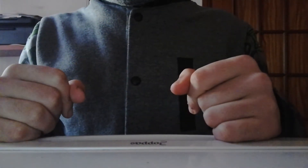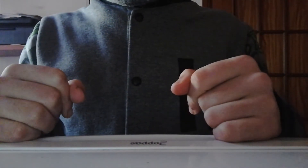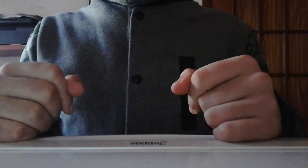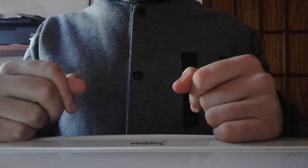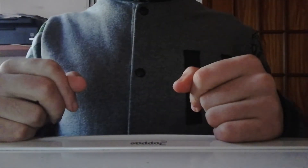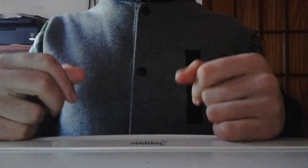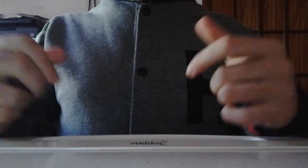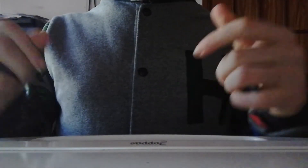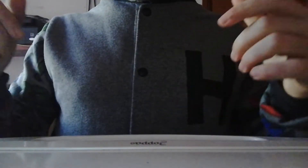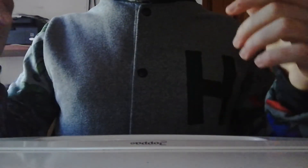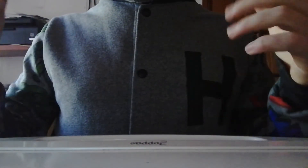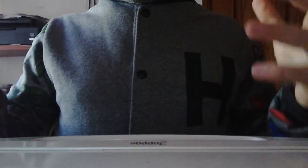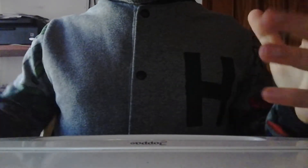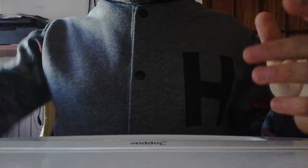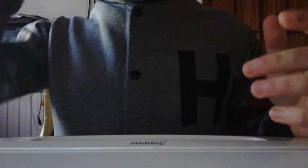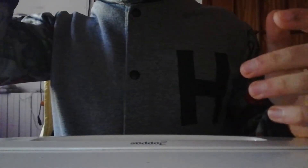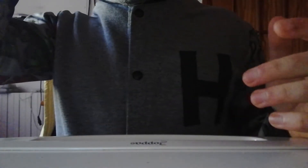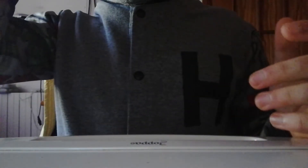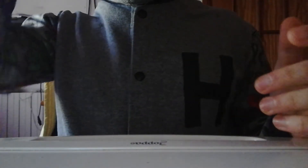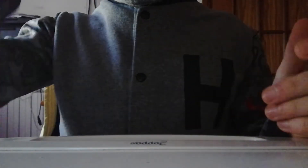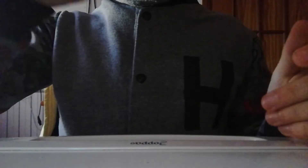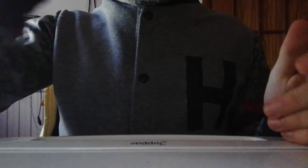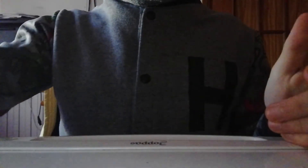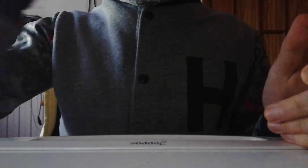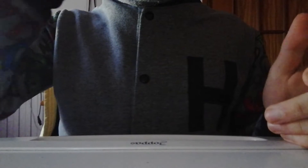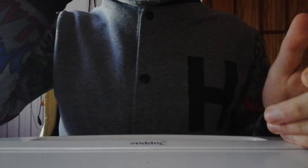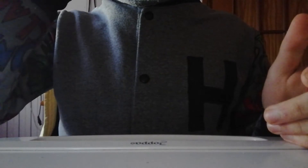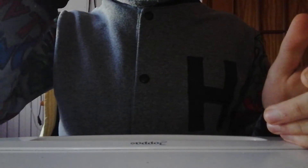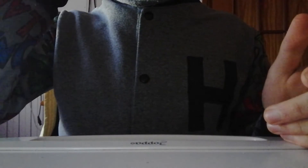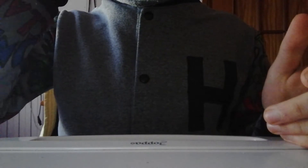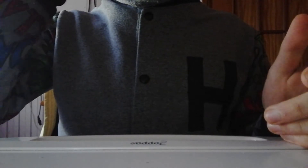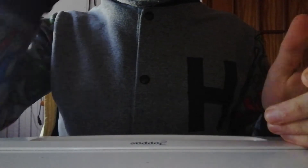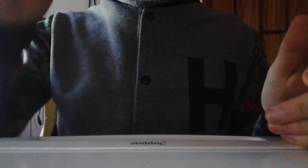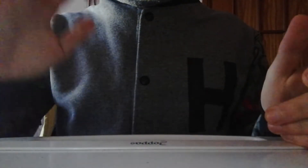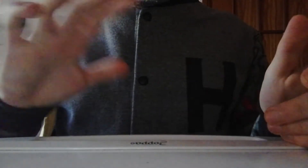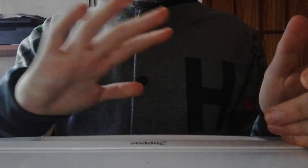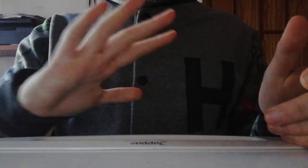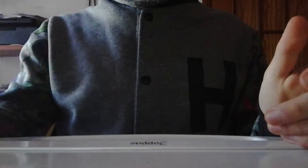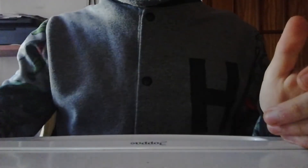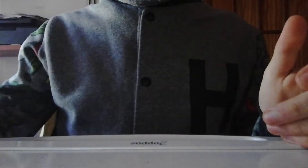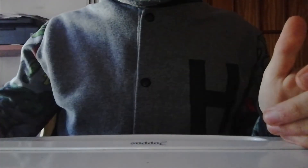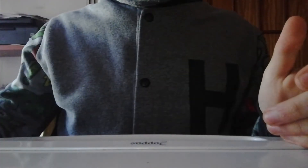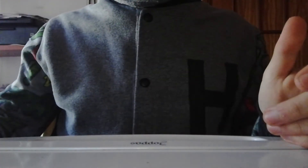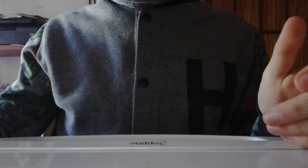sono proprio il curato youtube ieri quindi quattro ore senza youtube